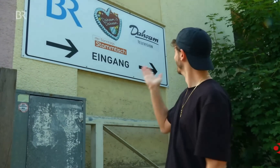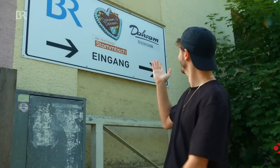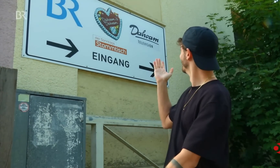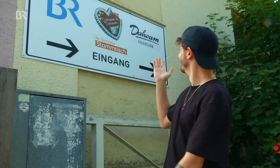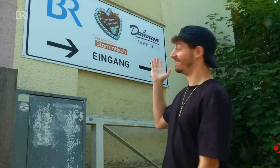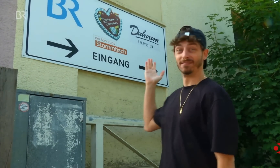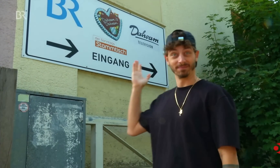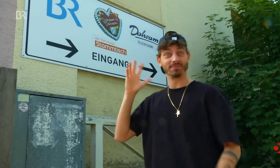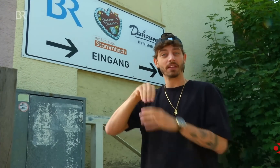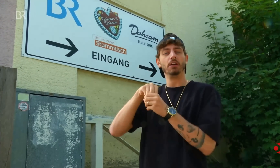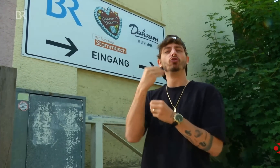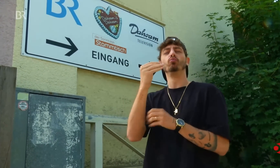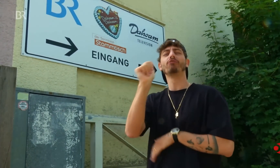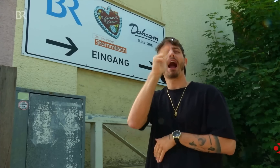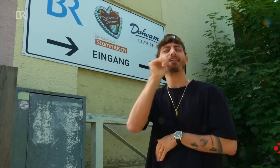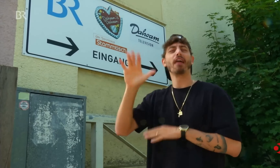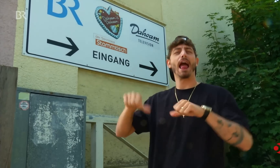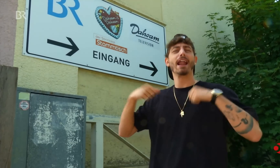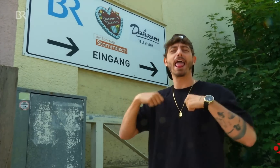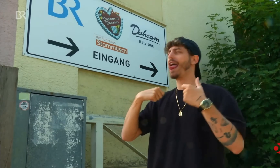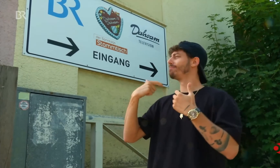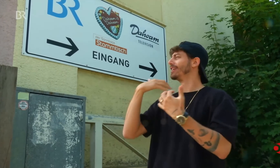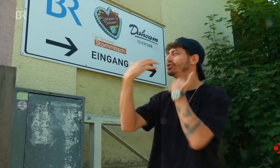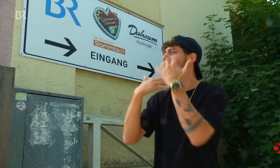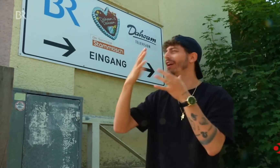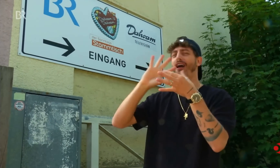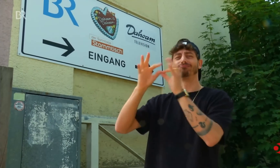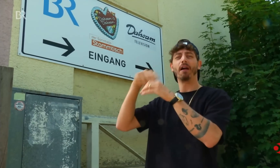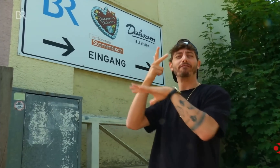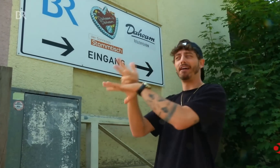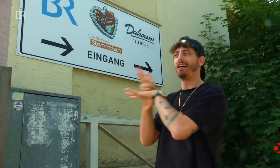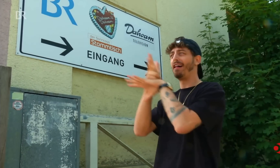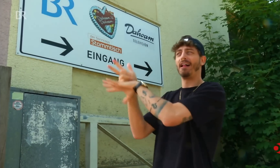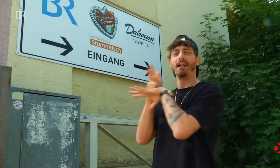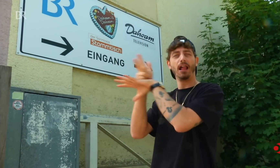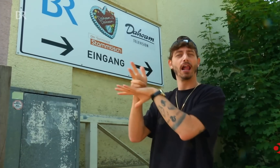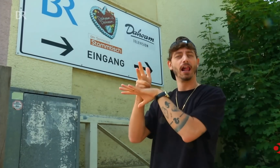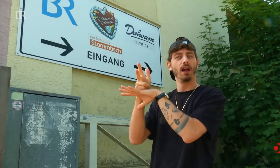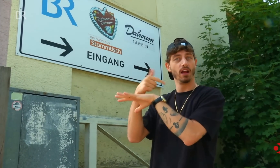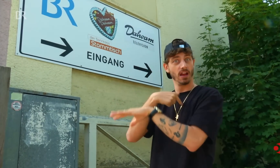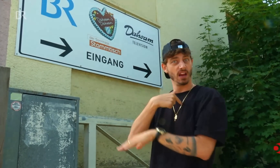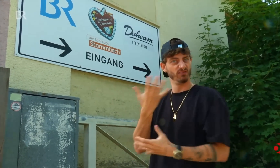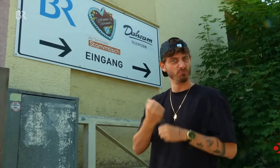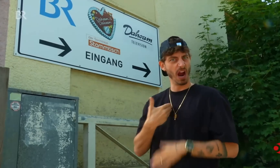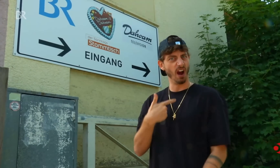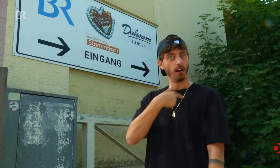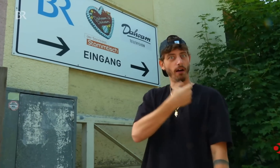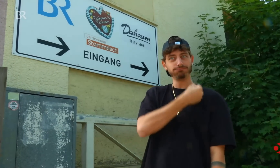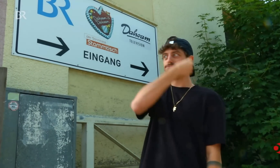auch. In der Serie geht es um ganz typische Geschichten aus dem Alltagsleben. Und ich bin jetzt auch dabei. Ich spiele